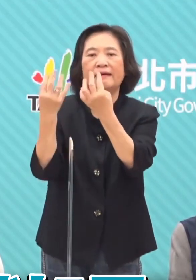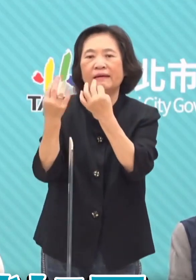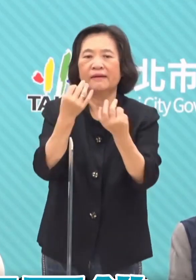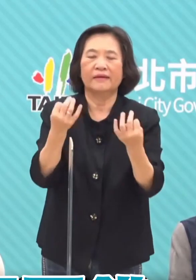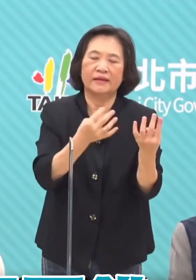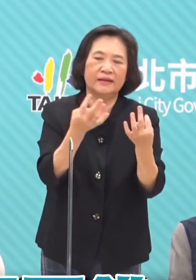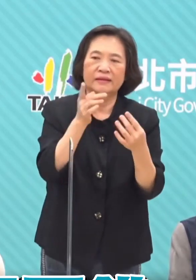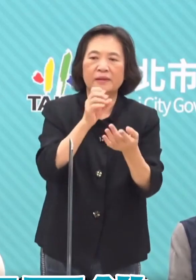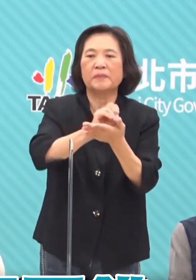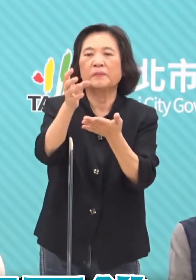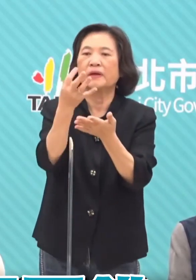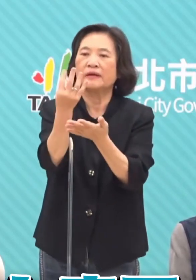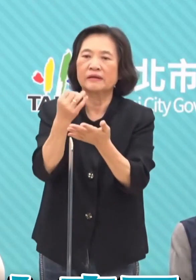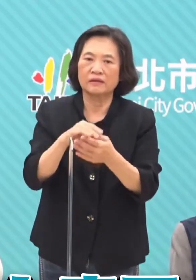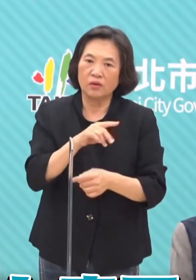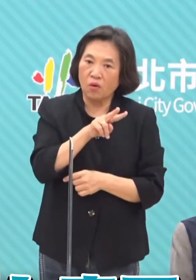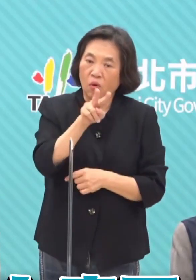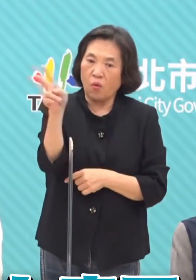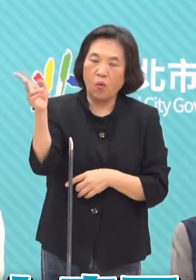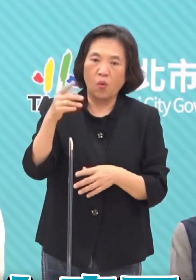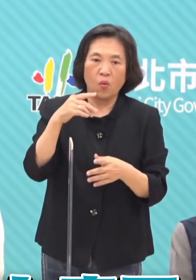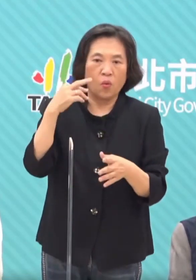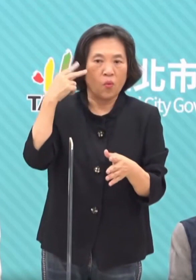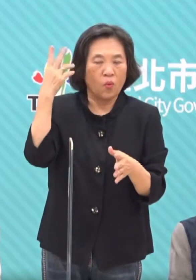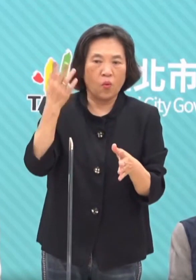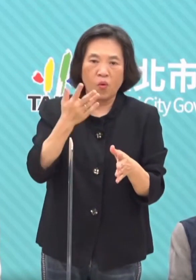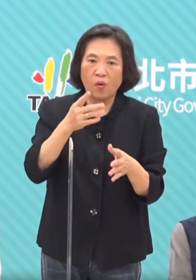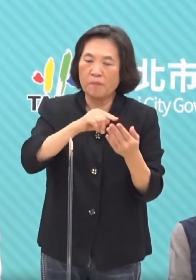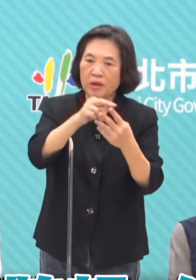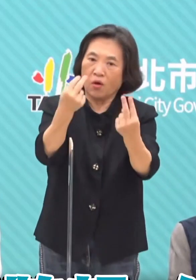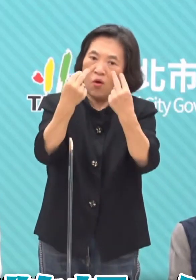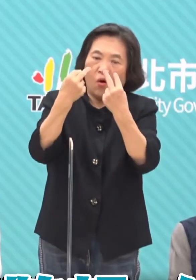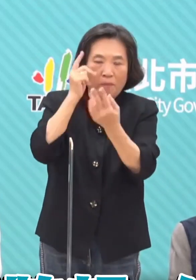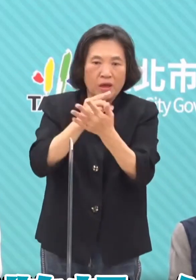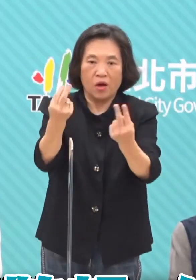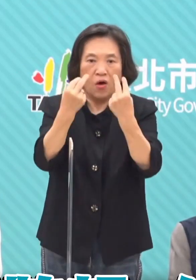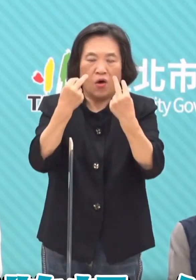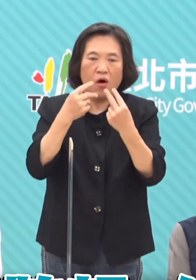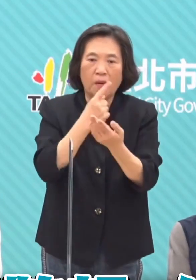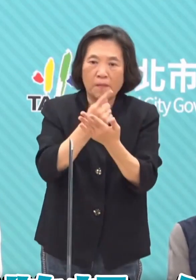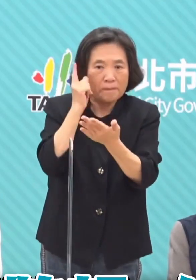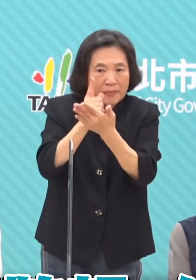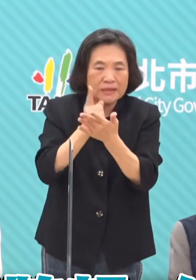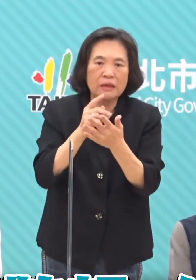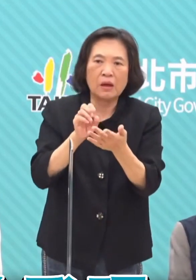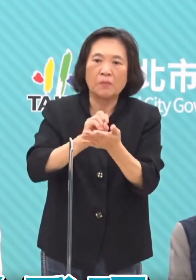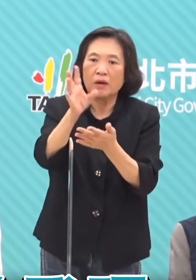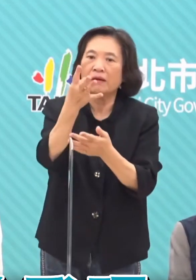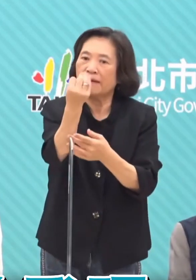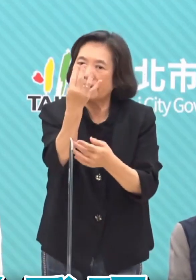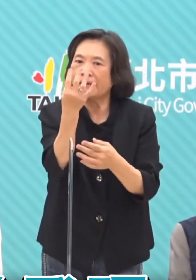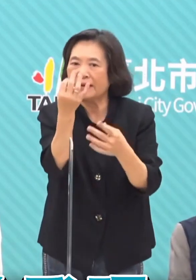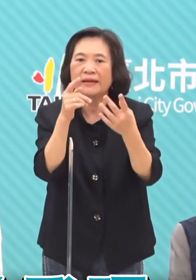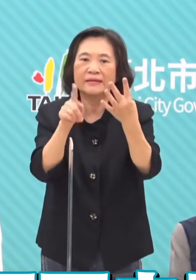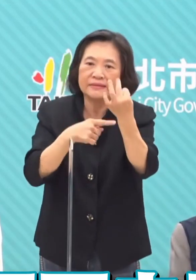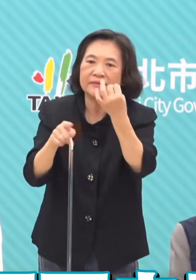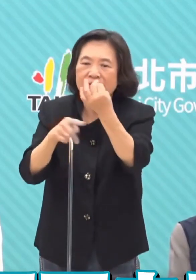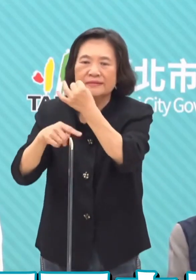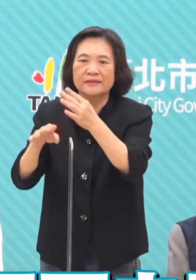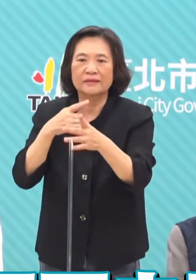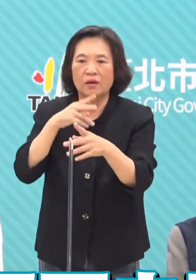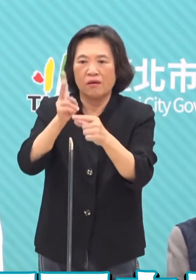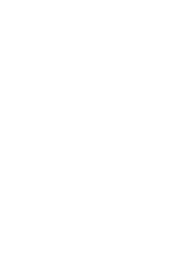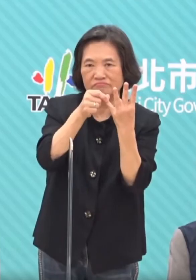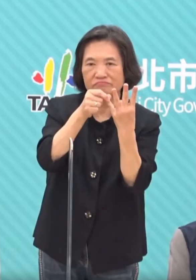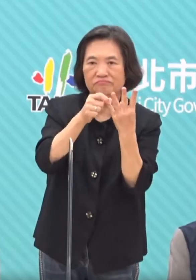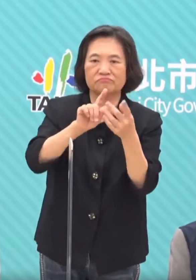零，声势还不错。哎，后来就上瘾了，就每天报名牌都报了两年。他到现在才知道说，天哪，这